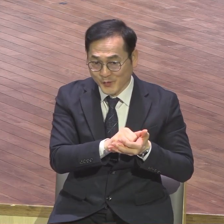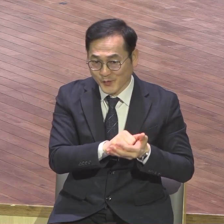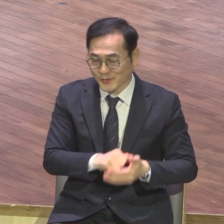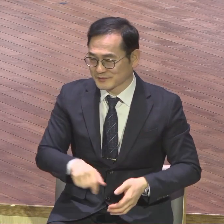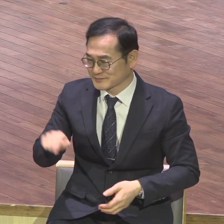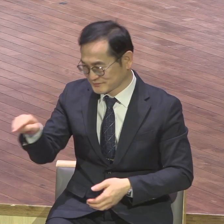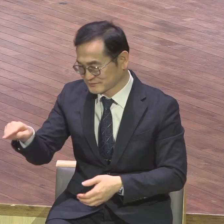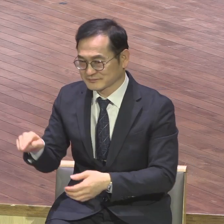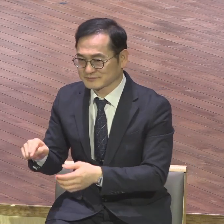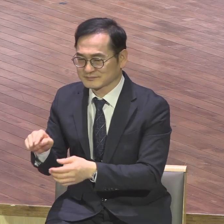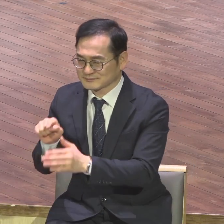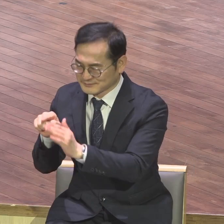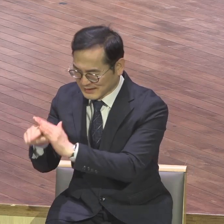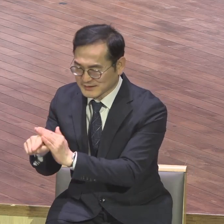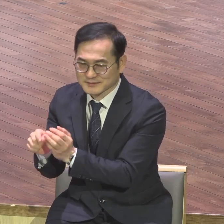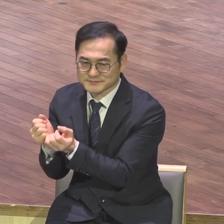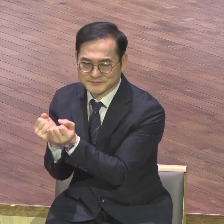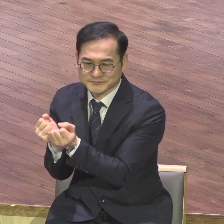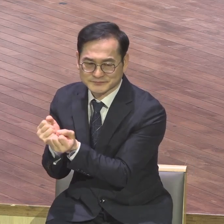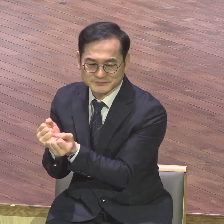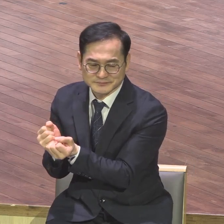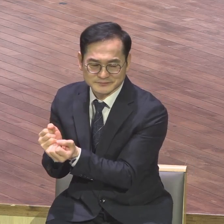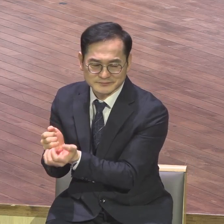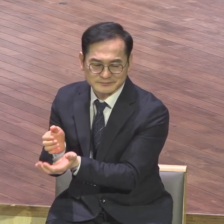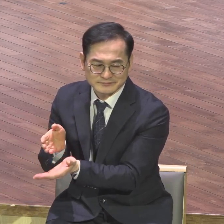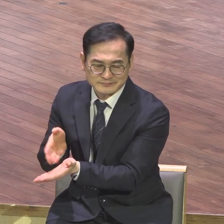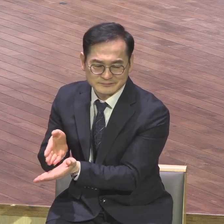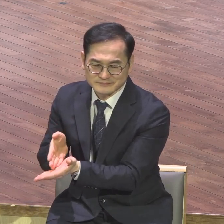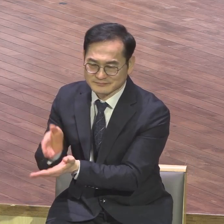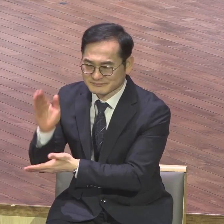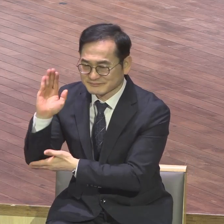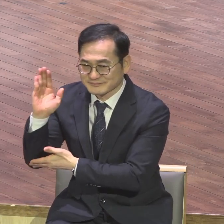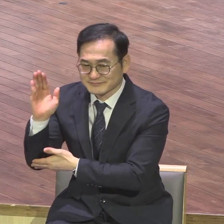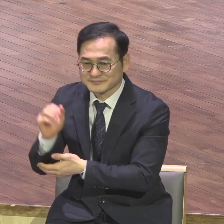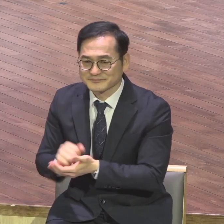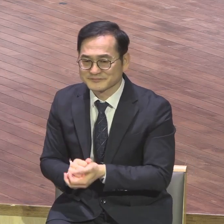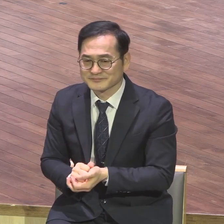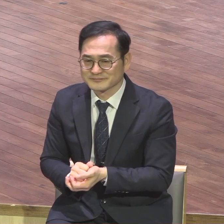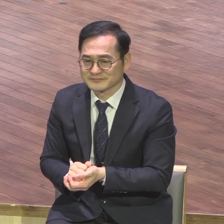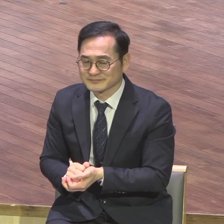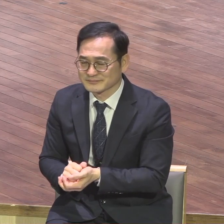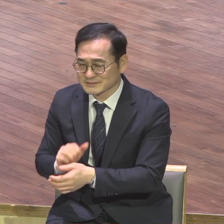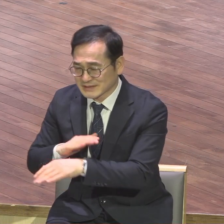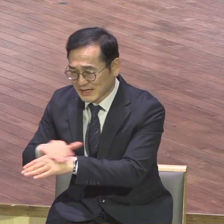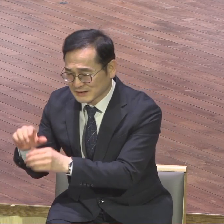헌금에 관한 전혀 시험 들이 없으니까 편하게 나와서 편안하게 가거라.